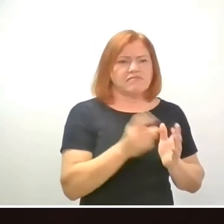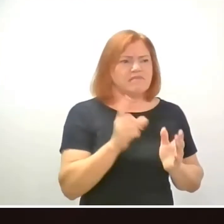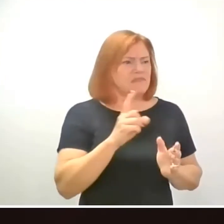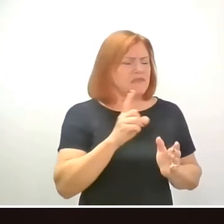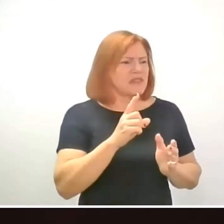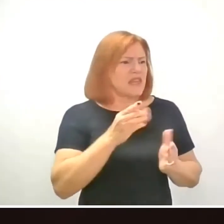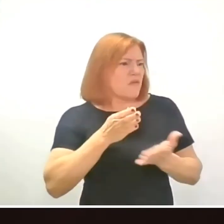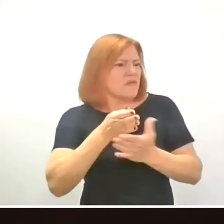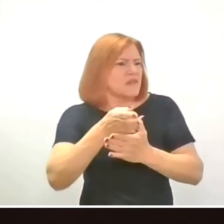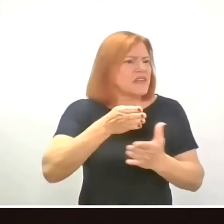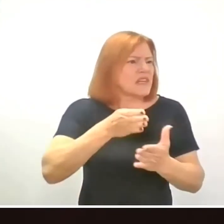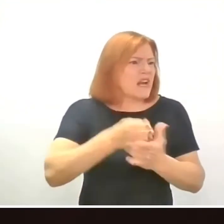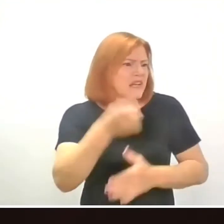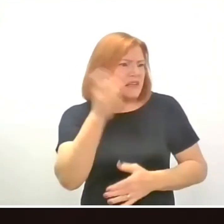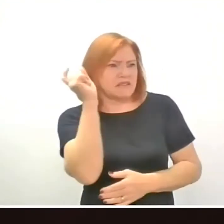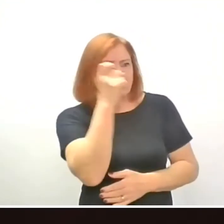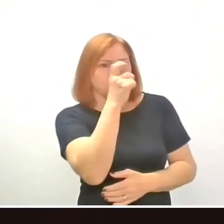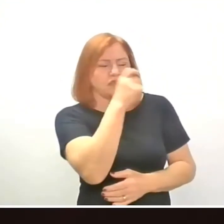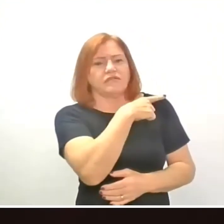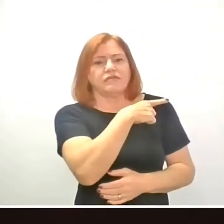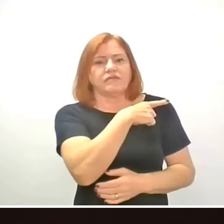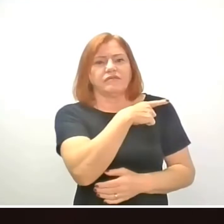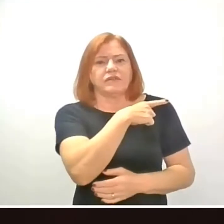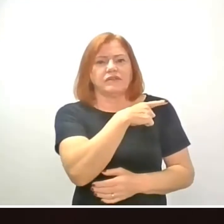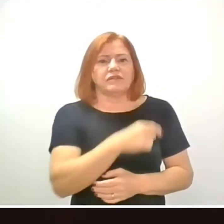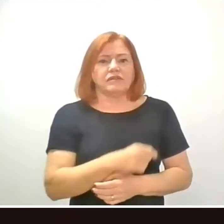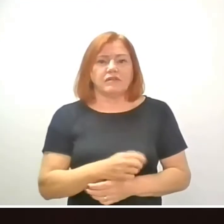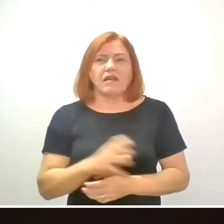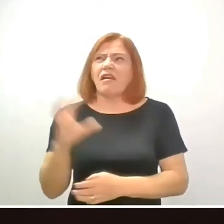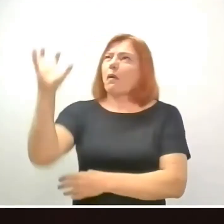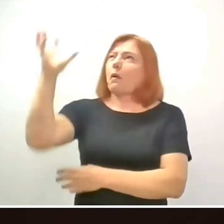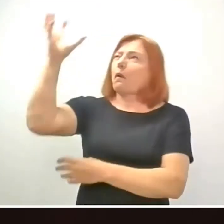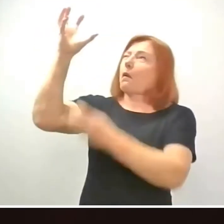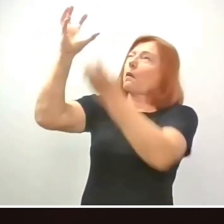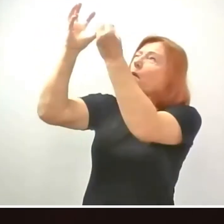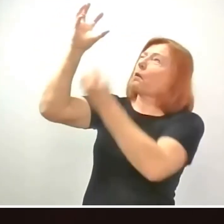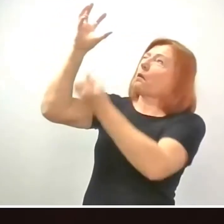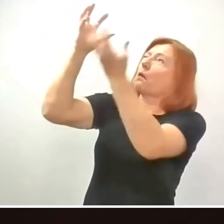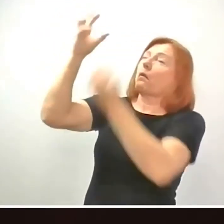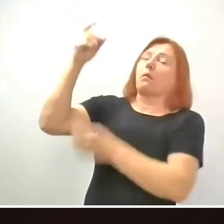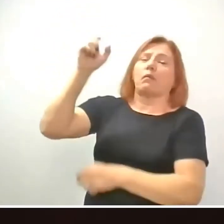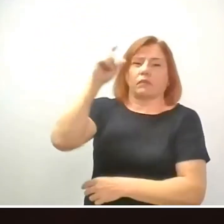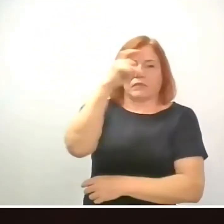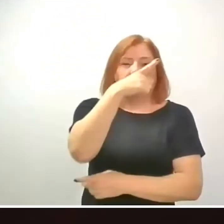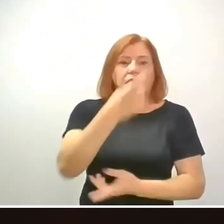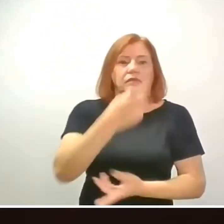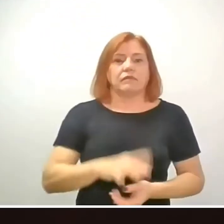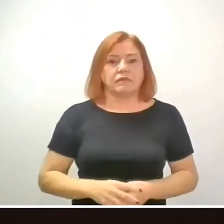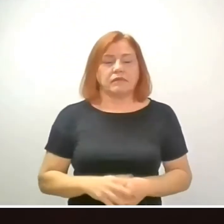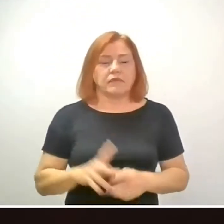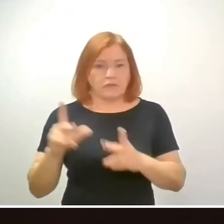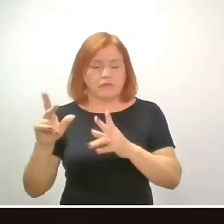horríveis, certo? Eu falei para vocês sobre batismo infantil, falei para vocês sobre ascetismo,